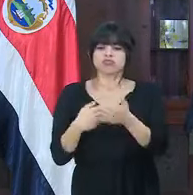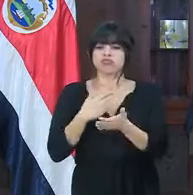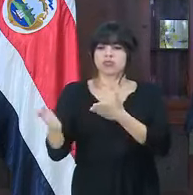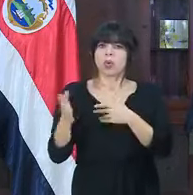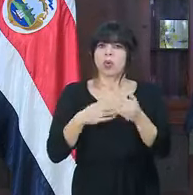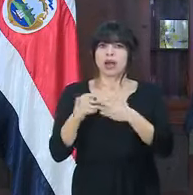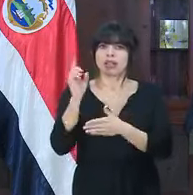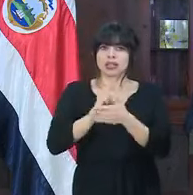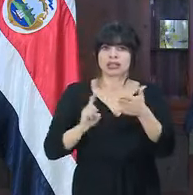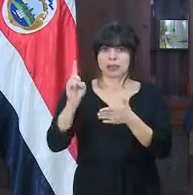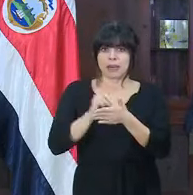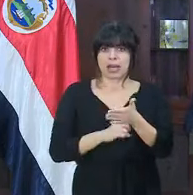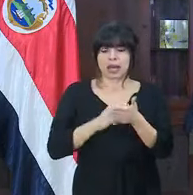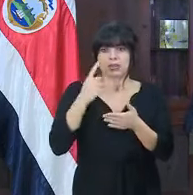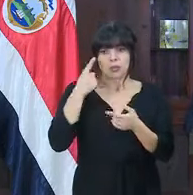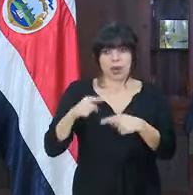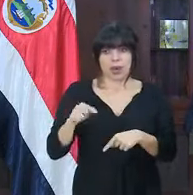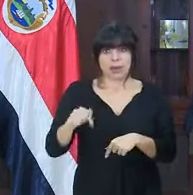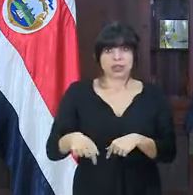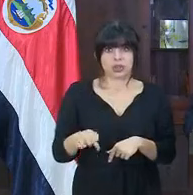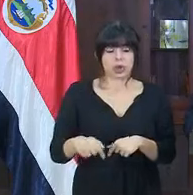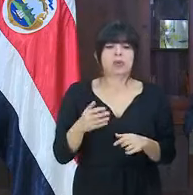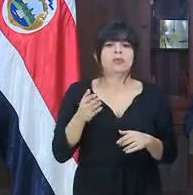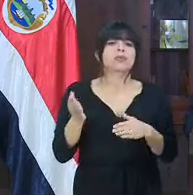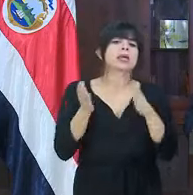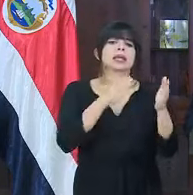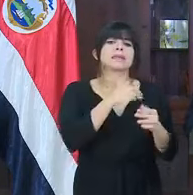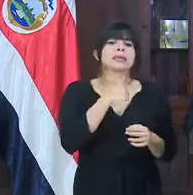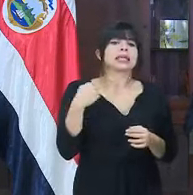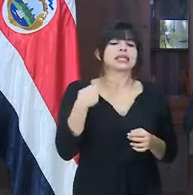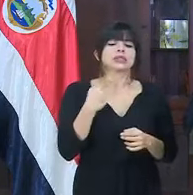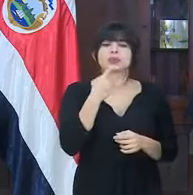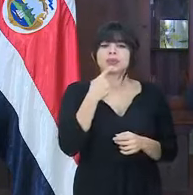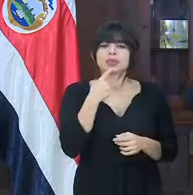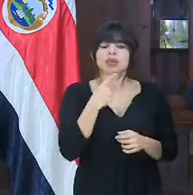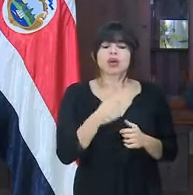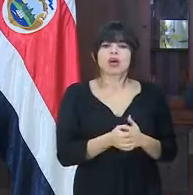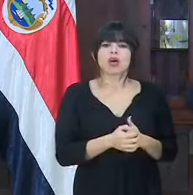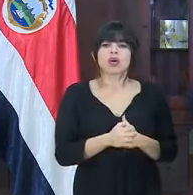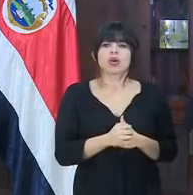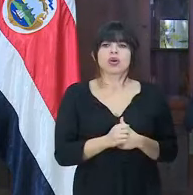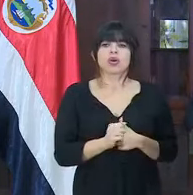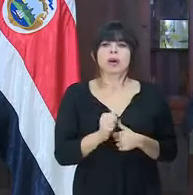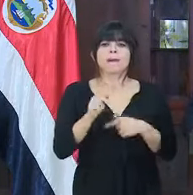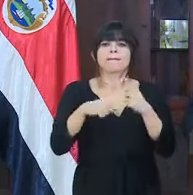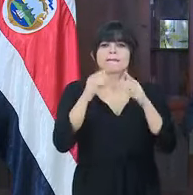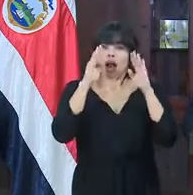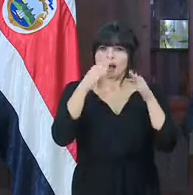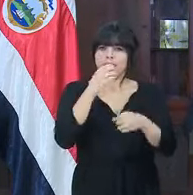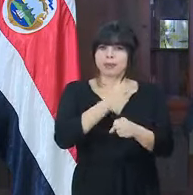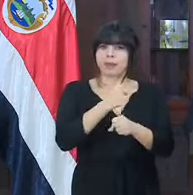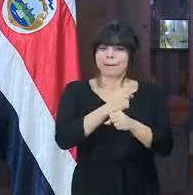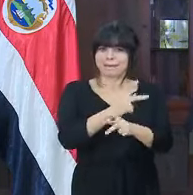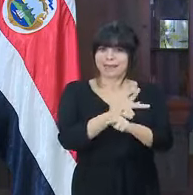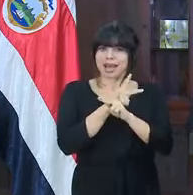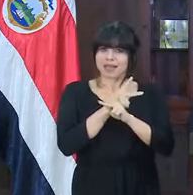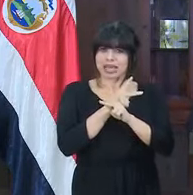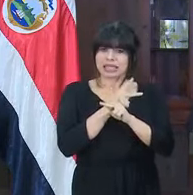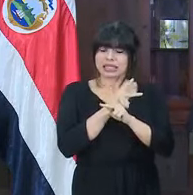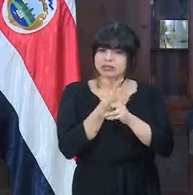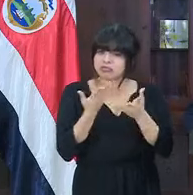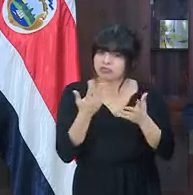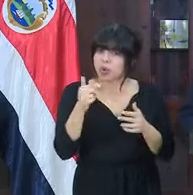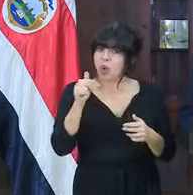formas de discriminación a raíz de lo que sucedió hoy. Y el ministro que comentó que a enfocar en las labores de prevención, no tenían